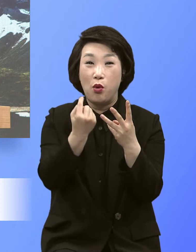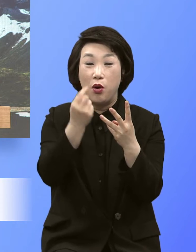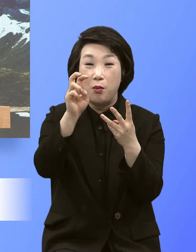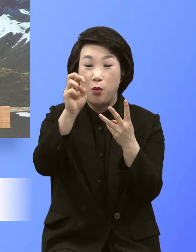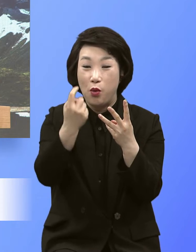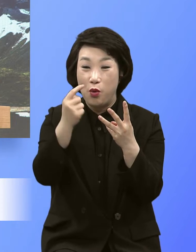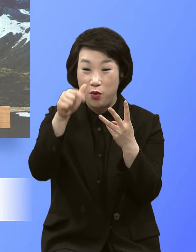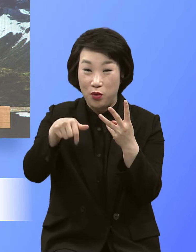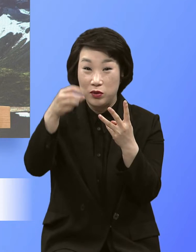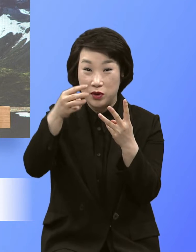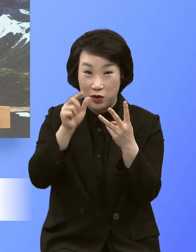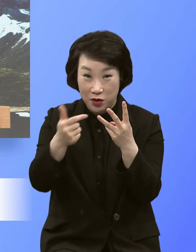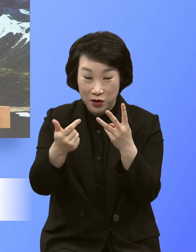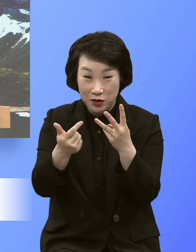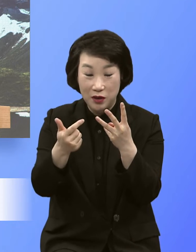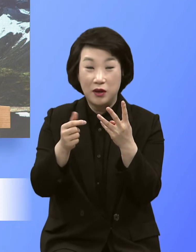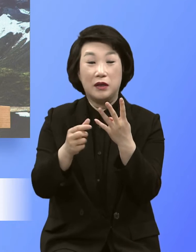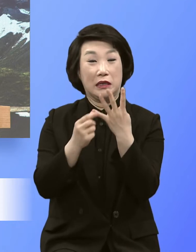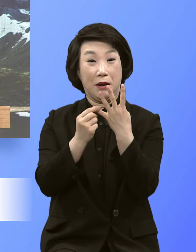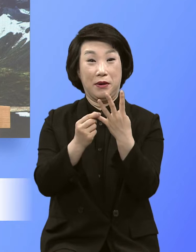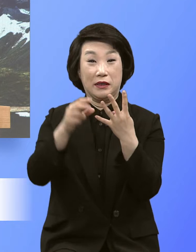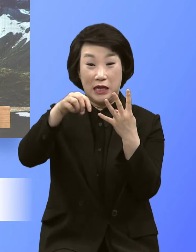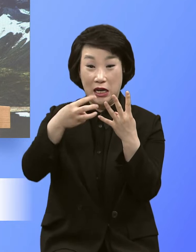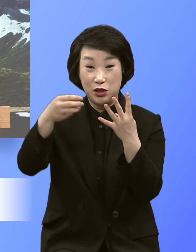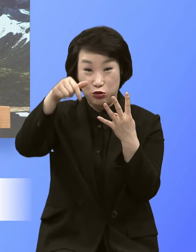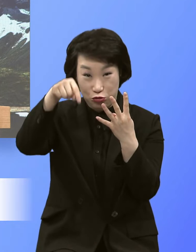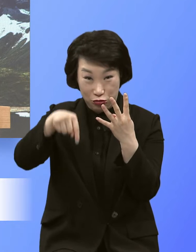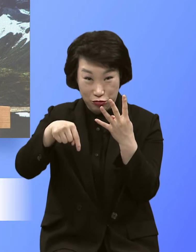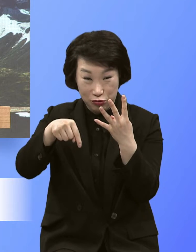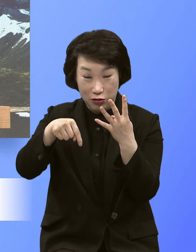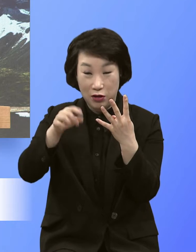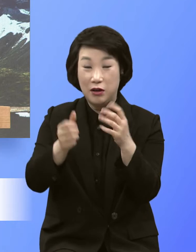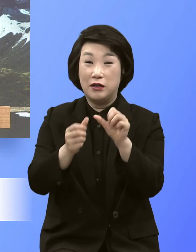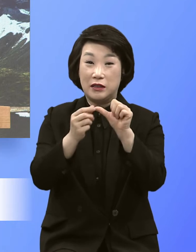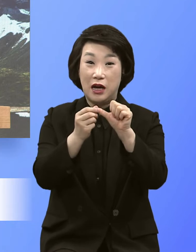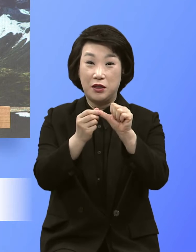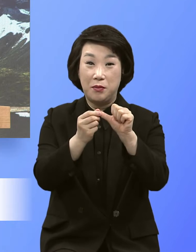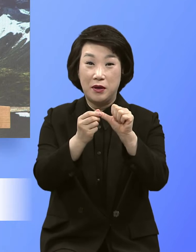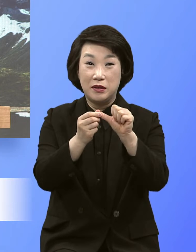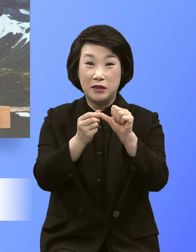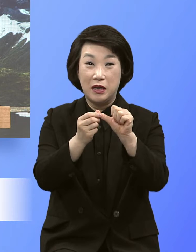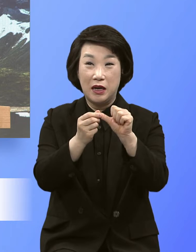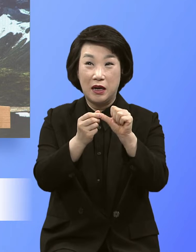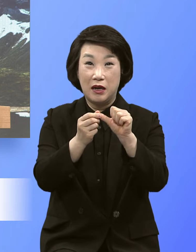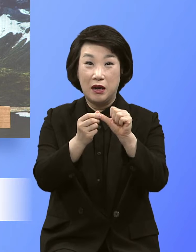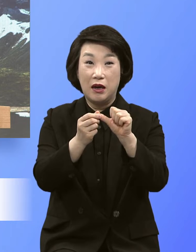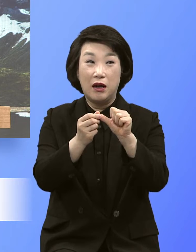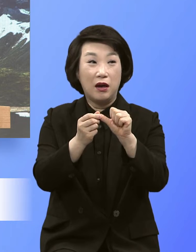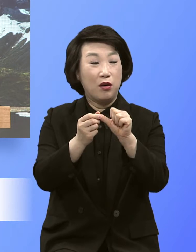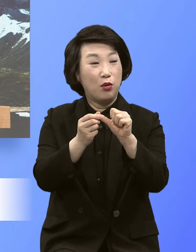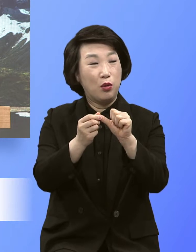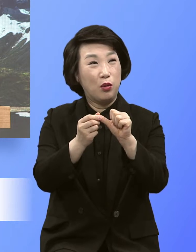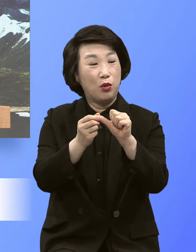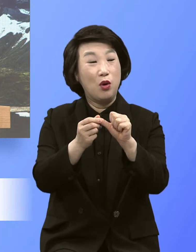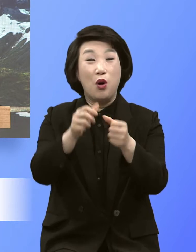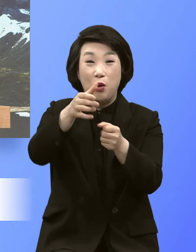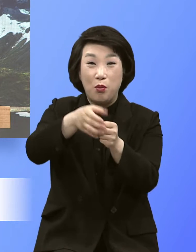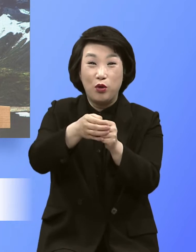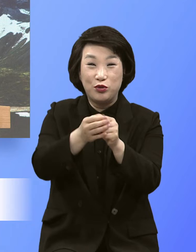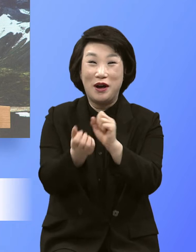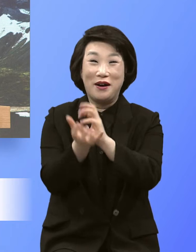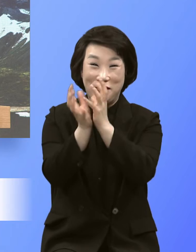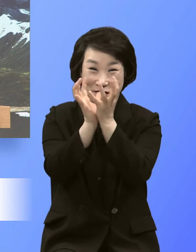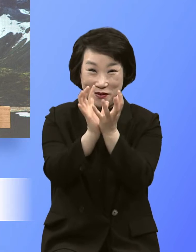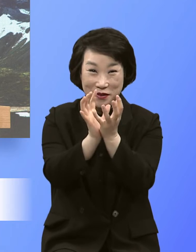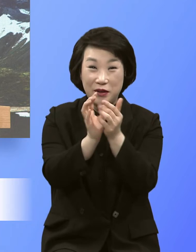피고 네 번째 피는 것이 살구나무가 피고 다섯 번째 피는 것이 복숭아 꽃이